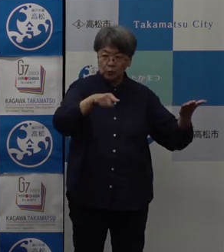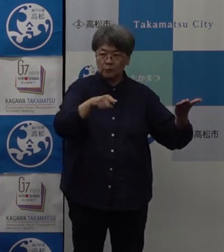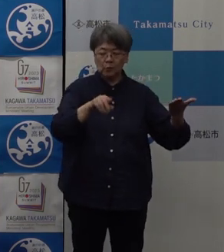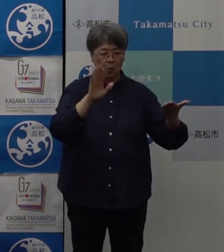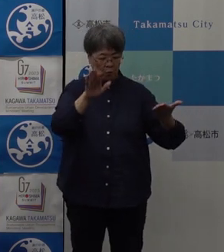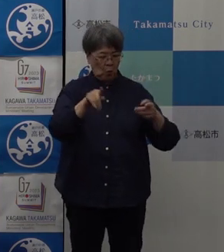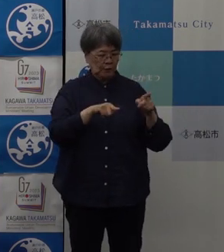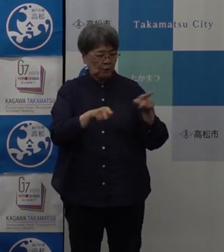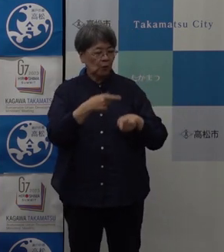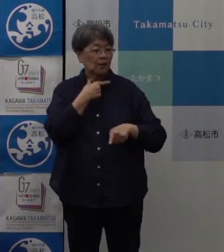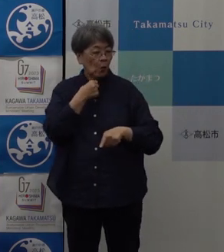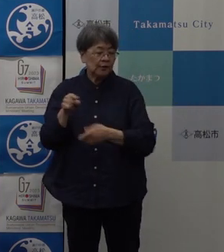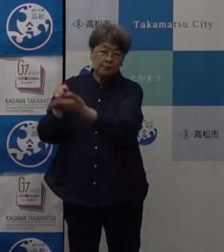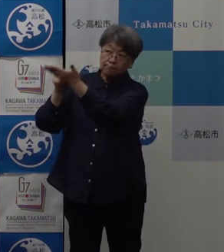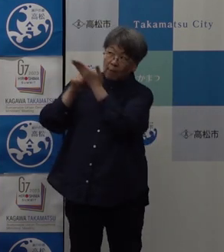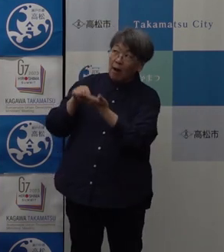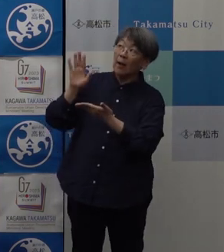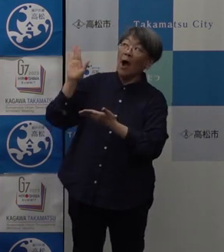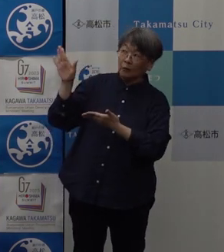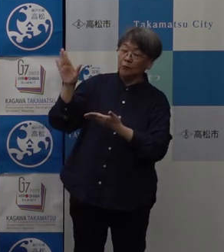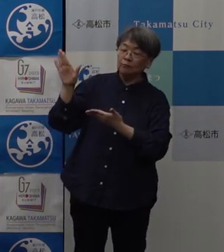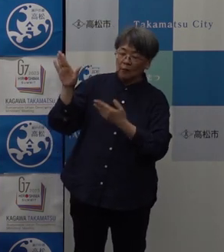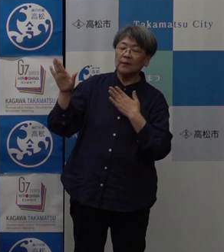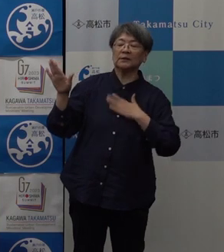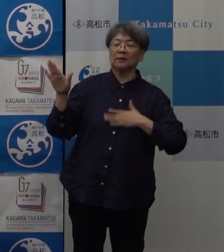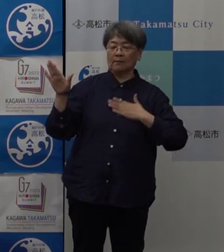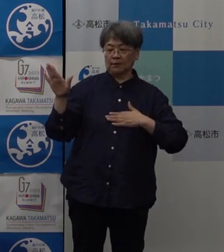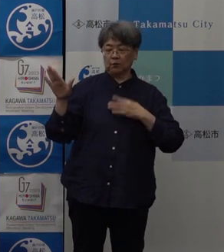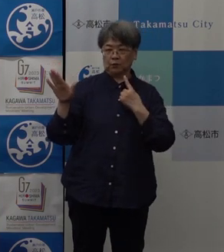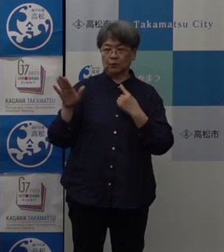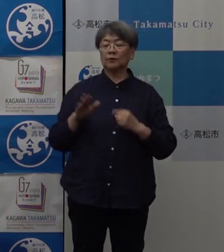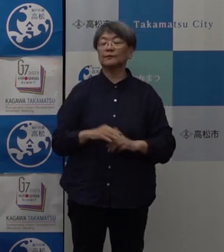してほしいというようなことで聞いておりますので、